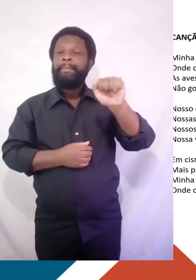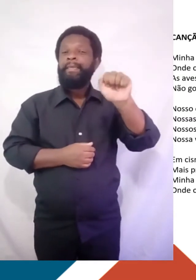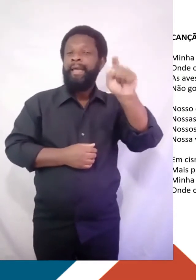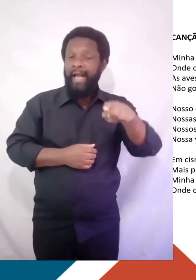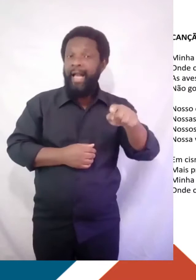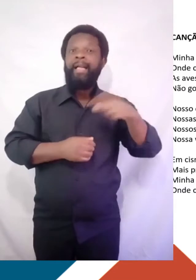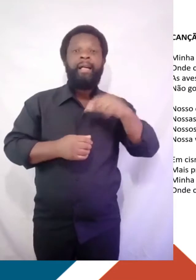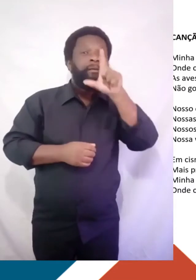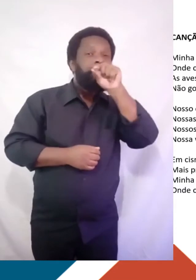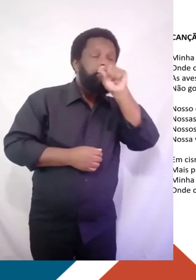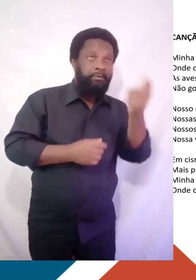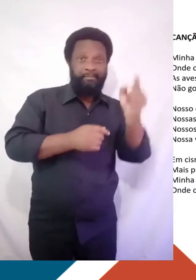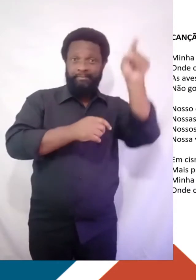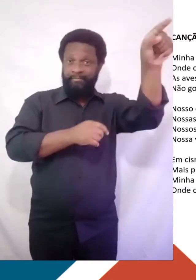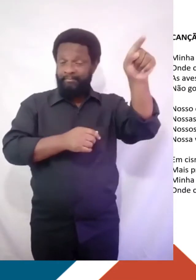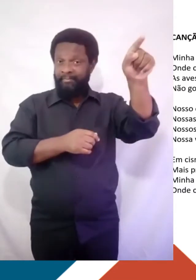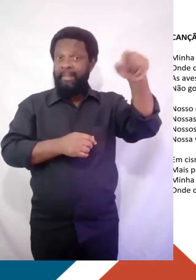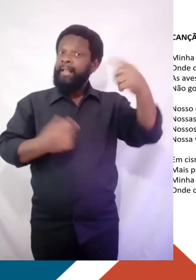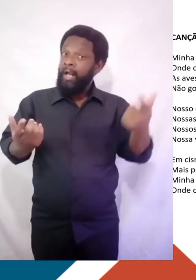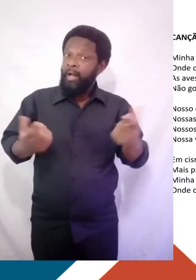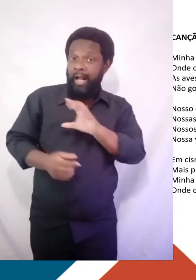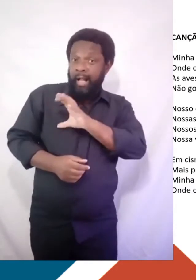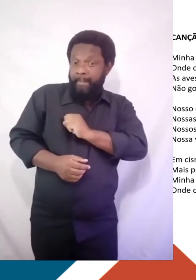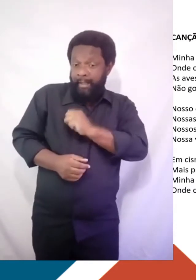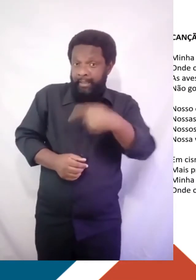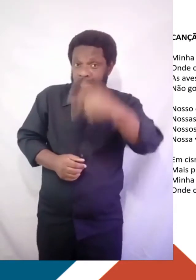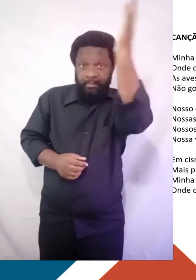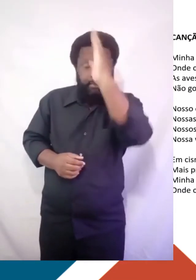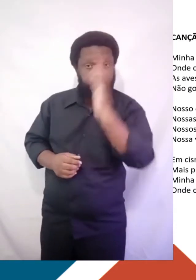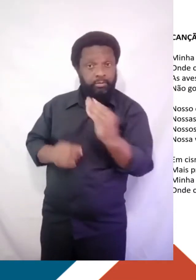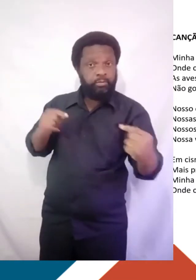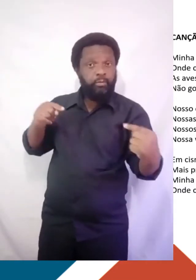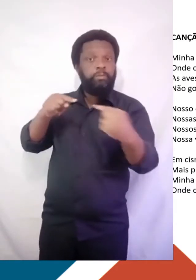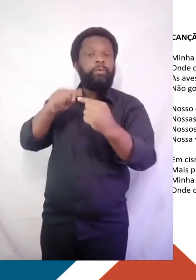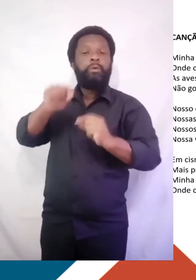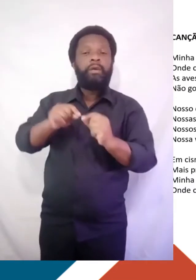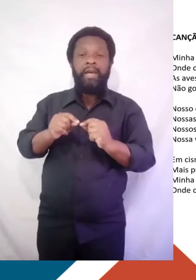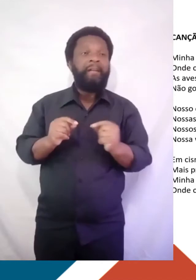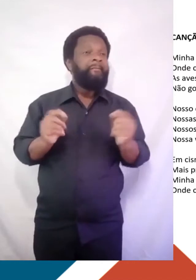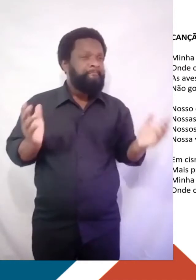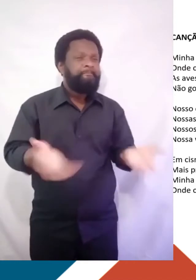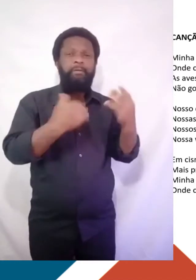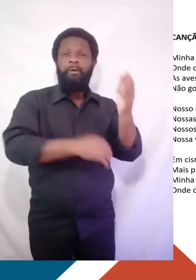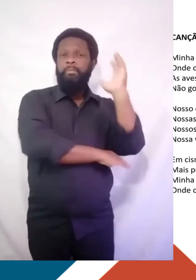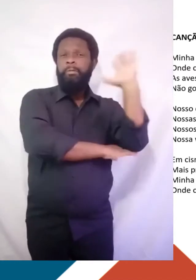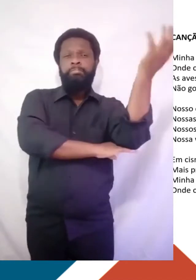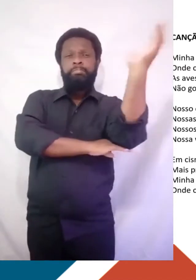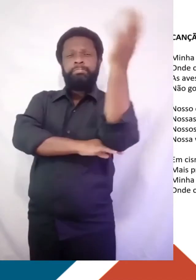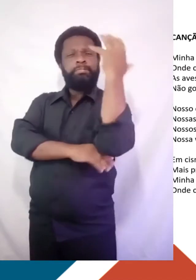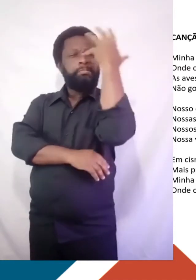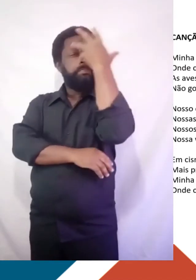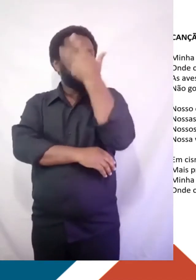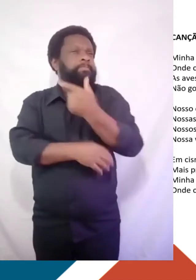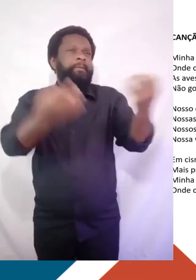recém-independente desse colonizador. O nacionalismo está aqui diretamente ligado à valorização de uma natureza idealizada,